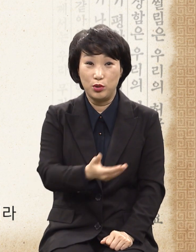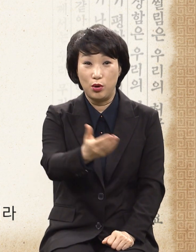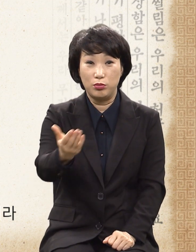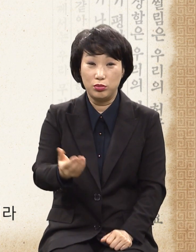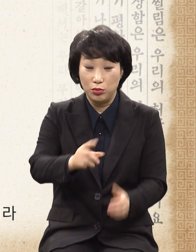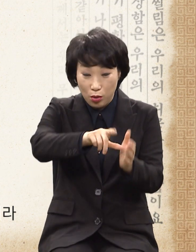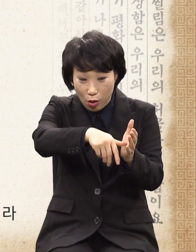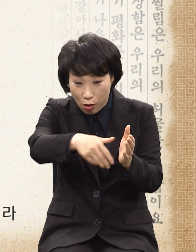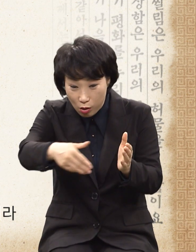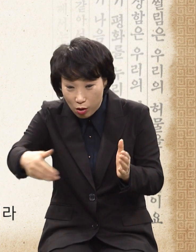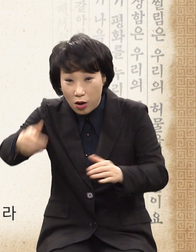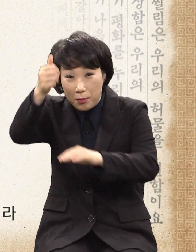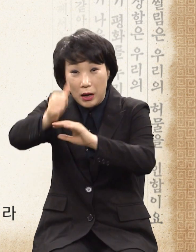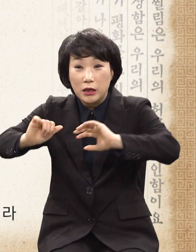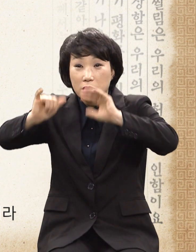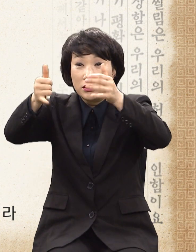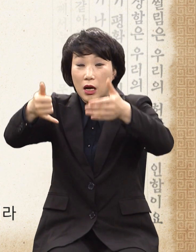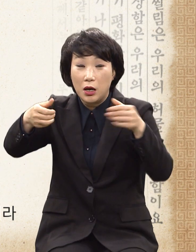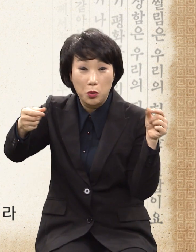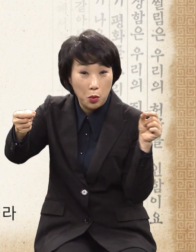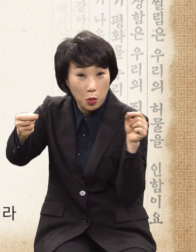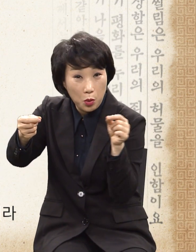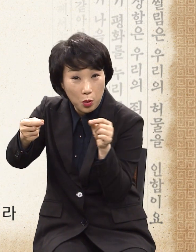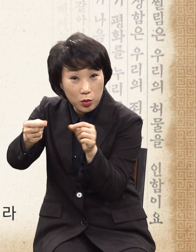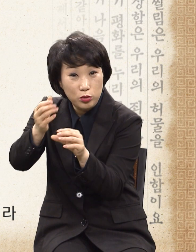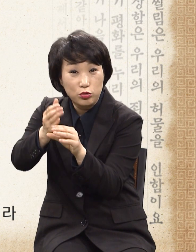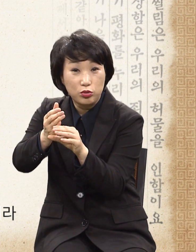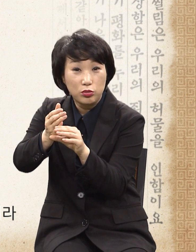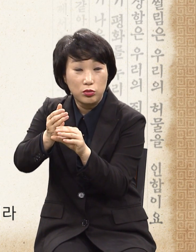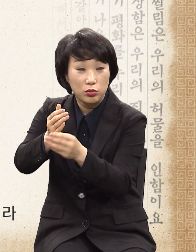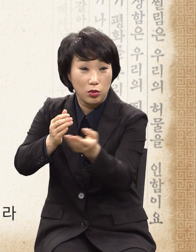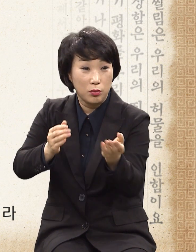점점 말세가 되어가고 있죠.